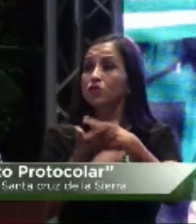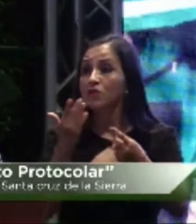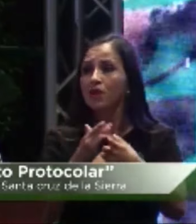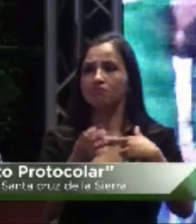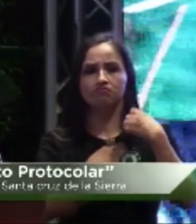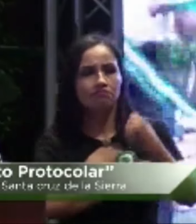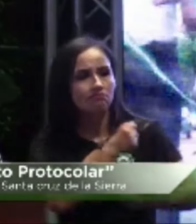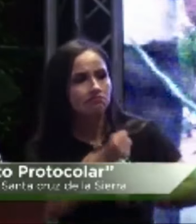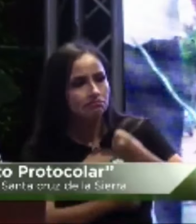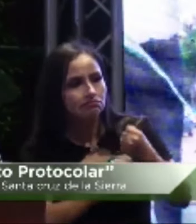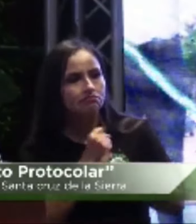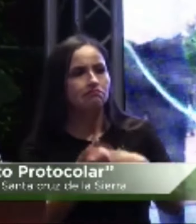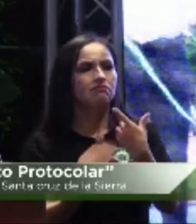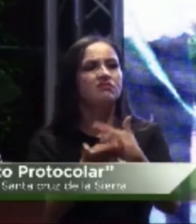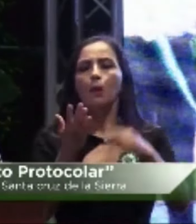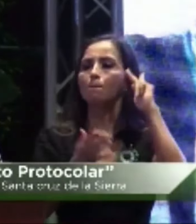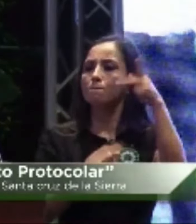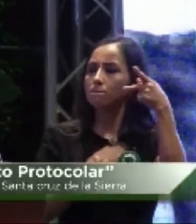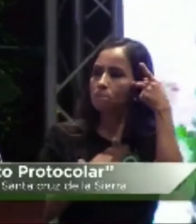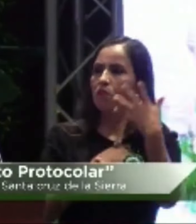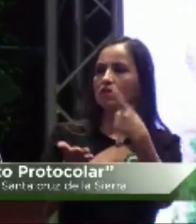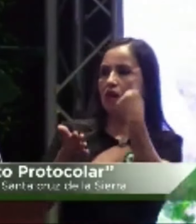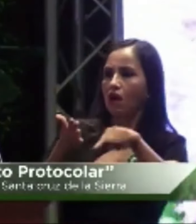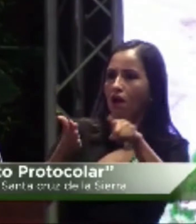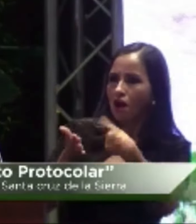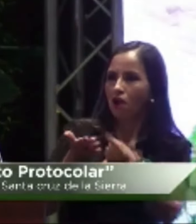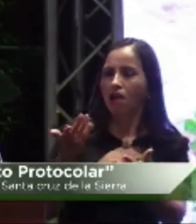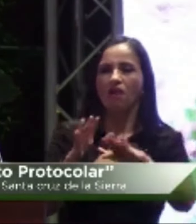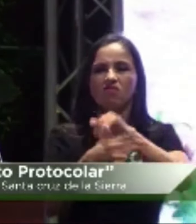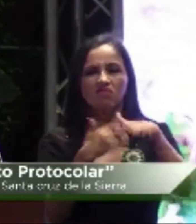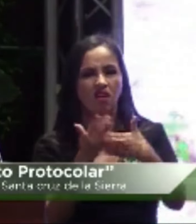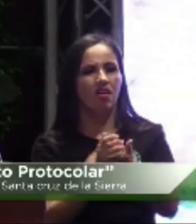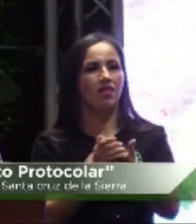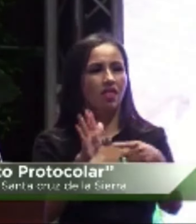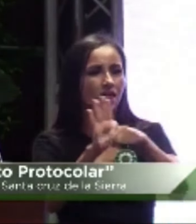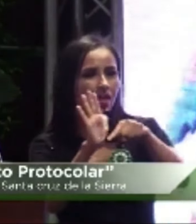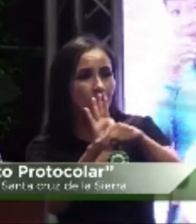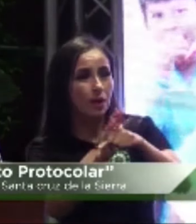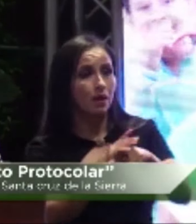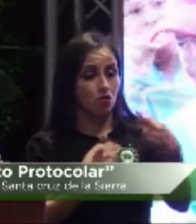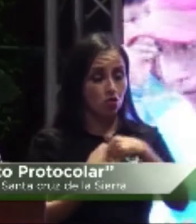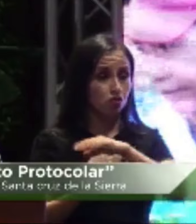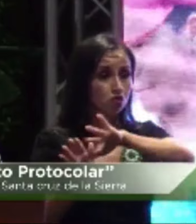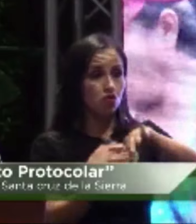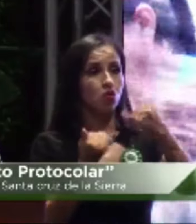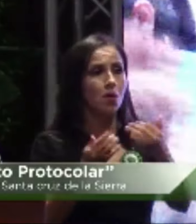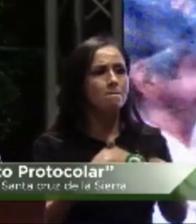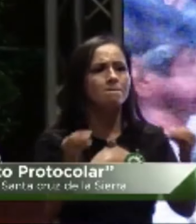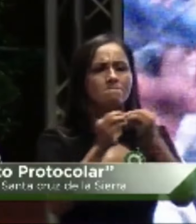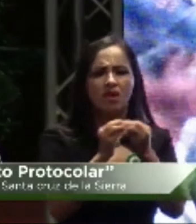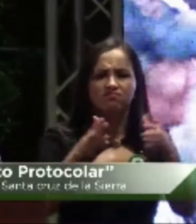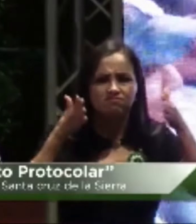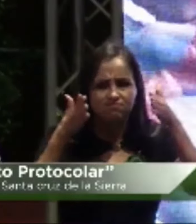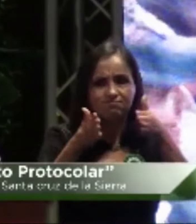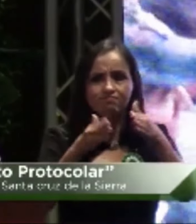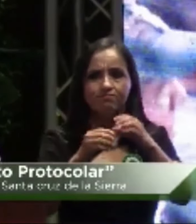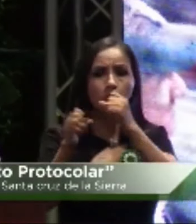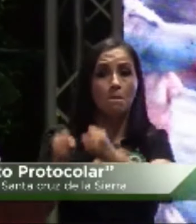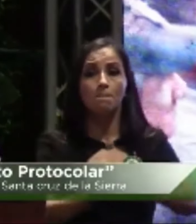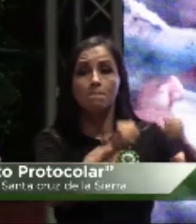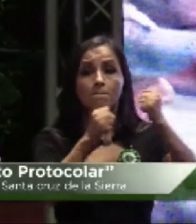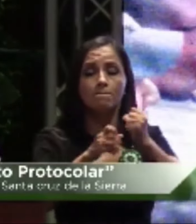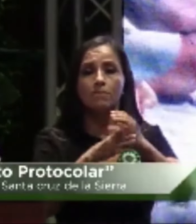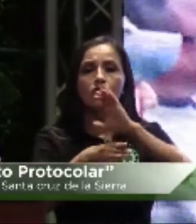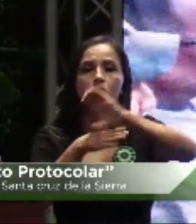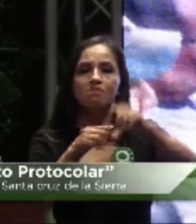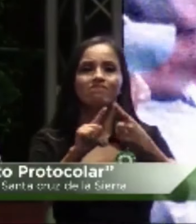sufrido este tipo de política, los que tenemos que poner más empeño para alcanzar y ejercer el poder de una forma